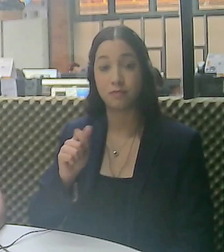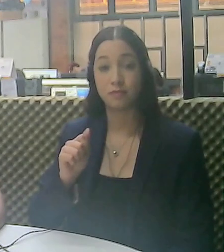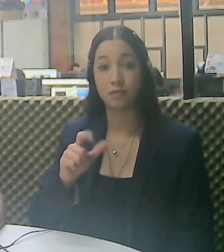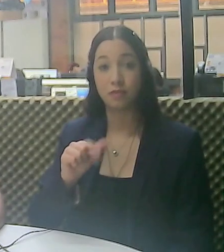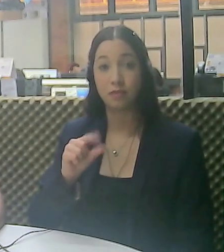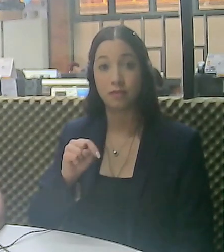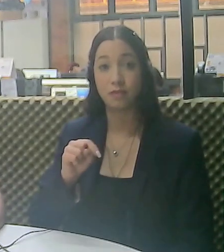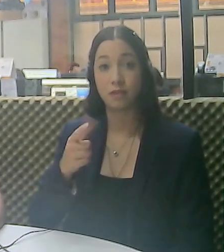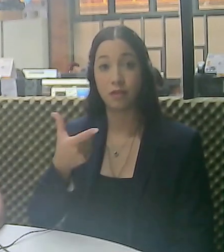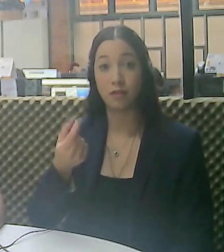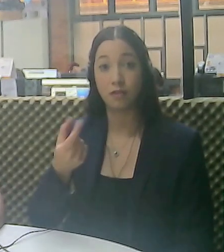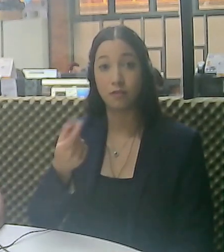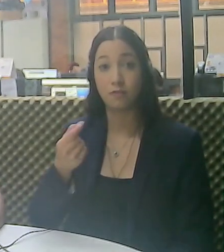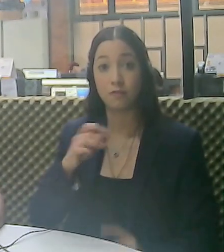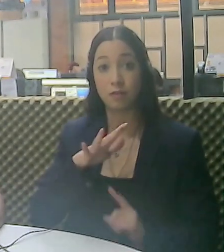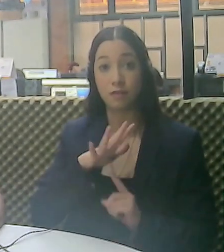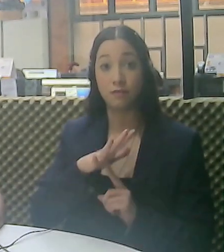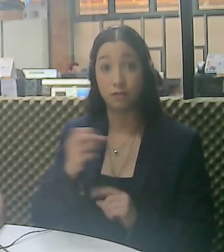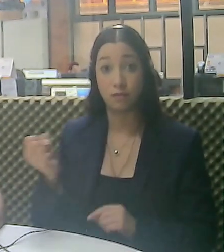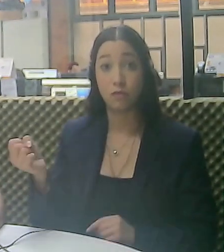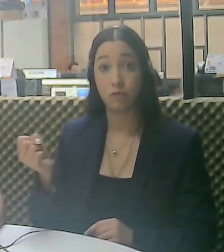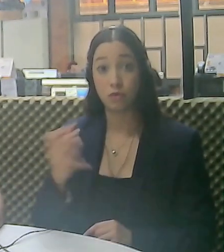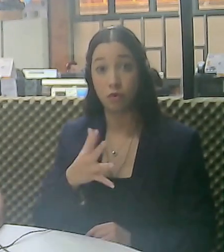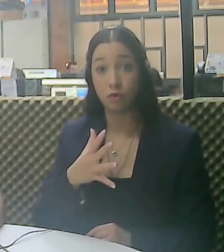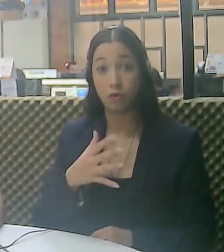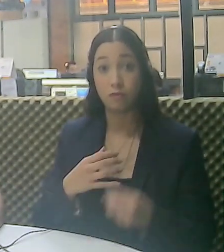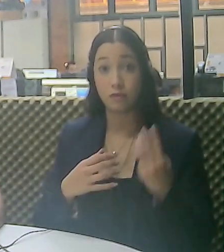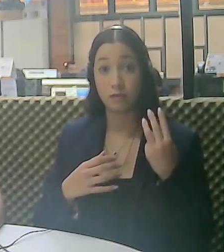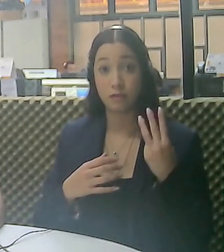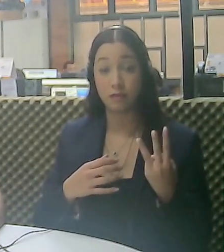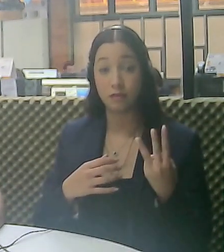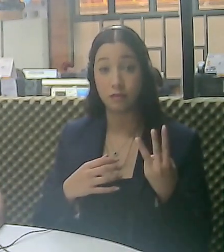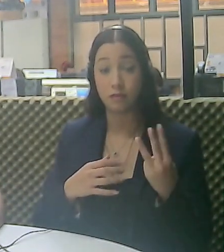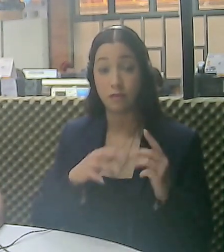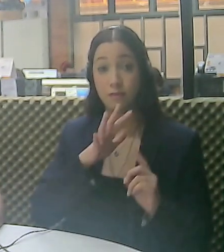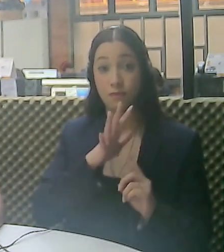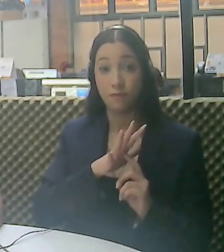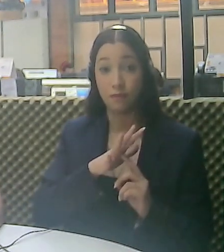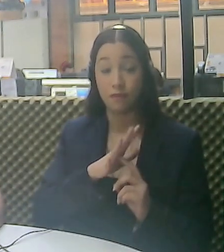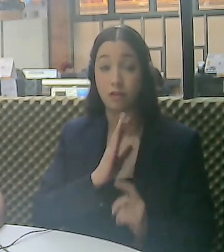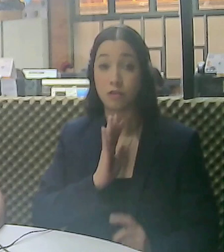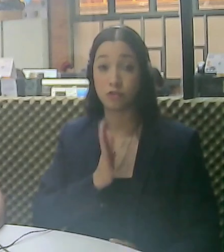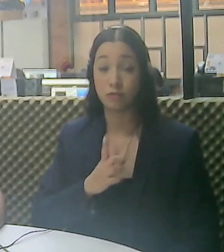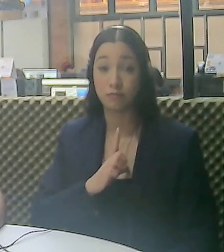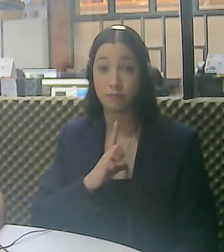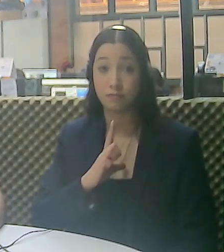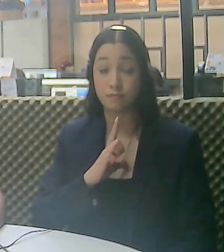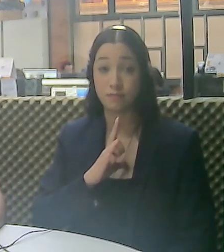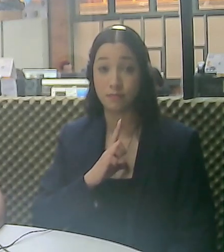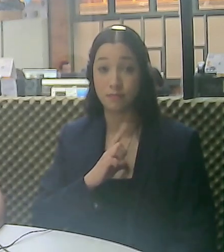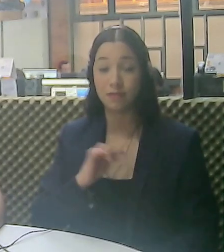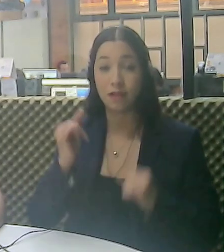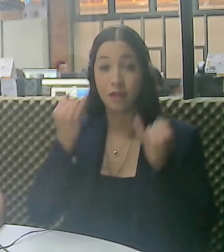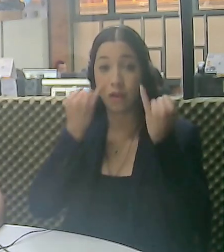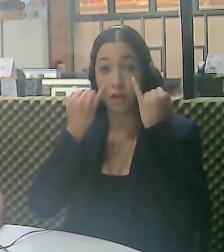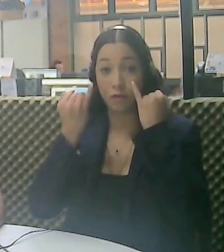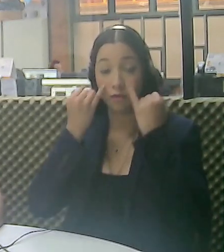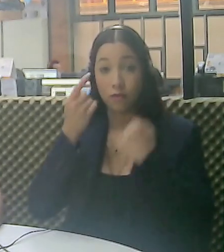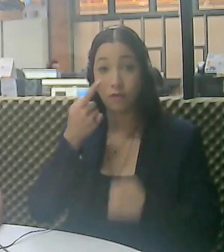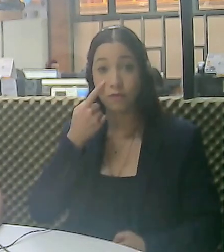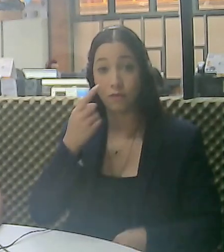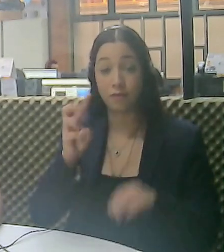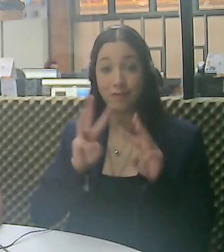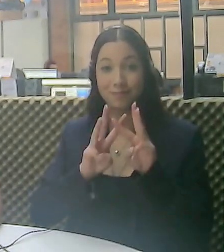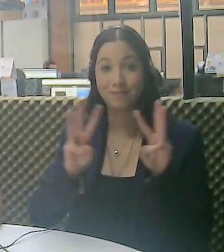20 destinadas a feiras novas e outras 3 para feiras já existentes. Mais informações você confere